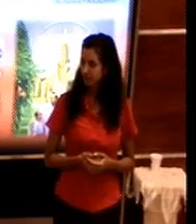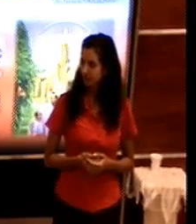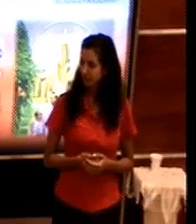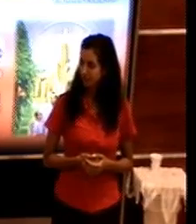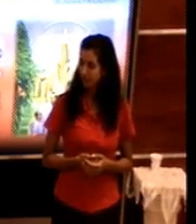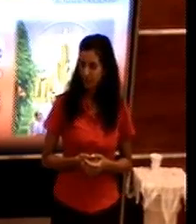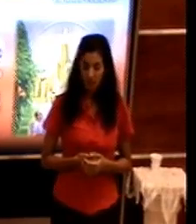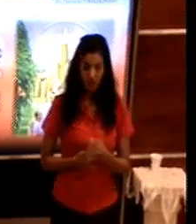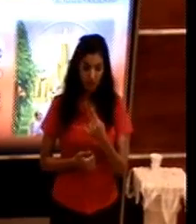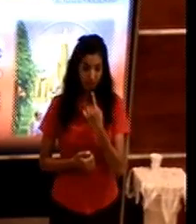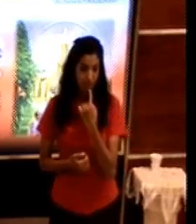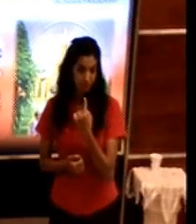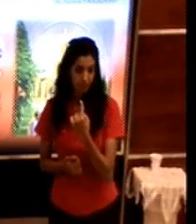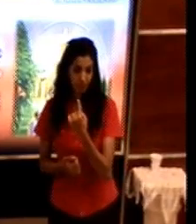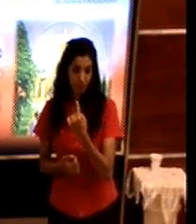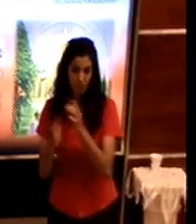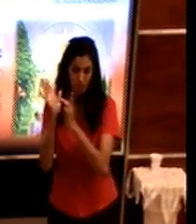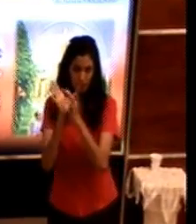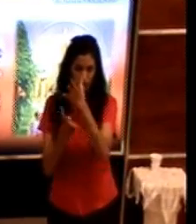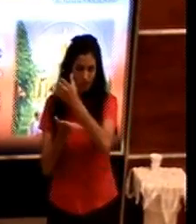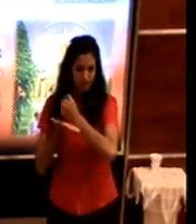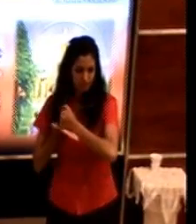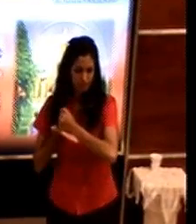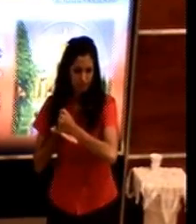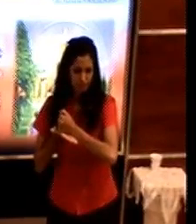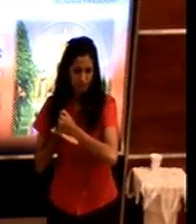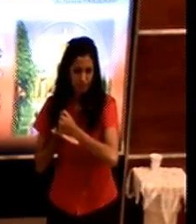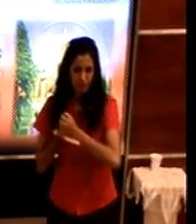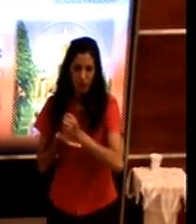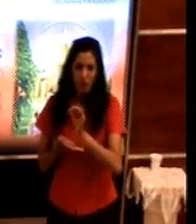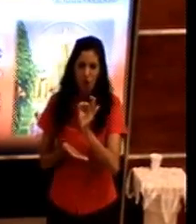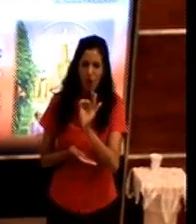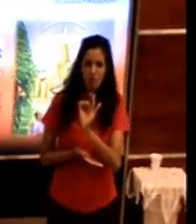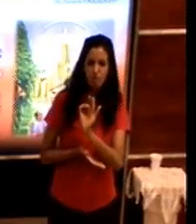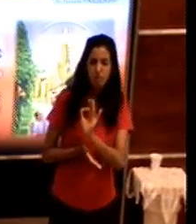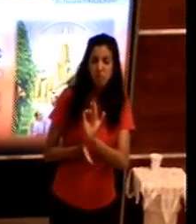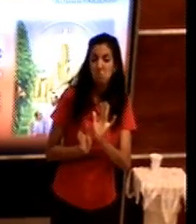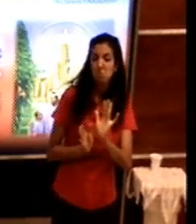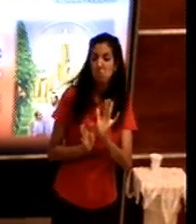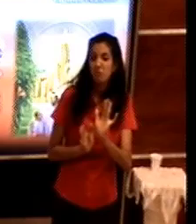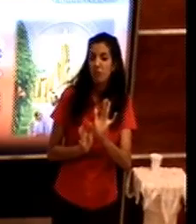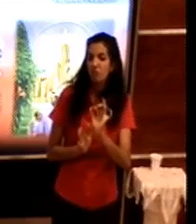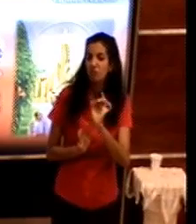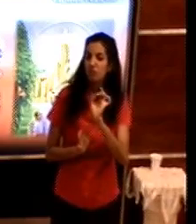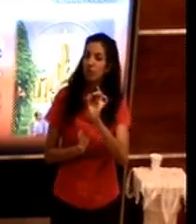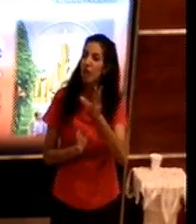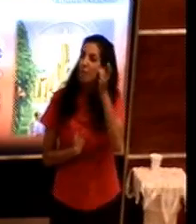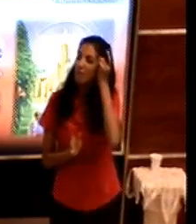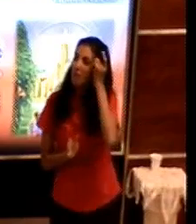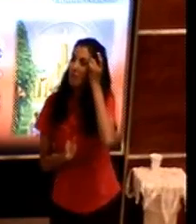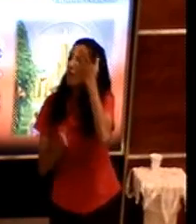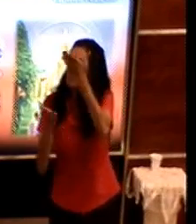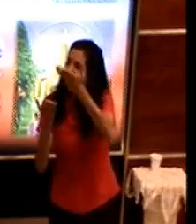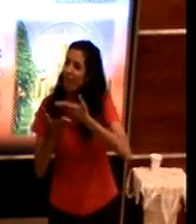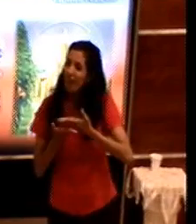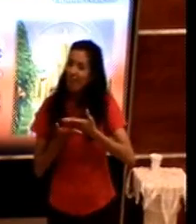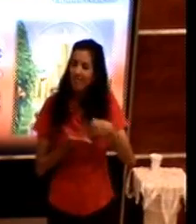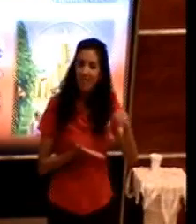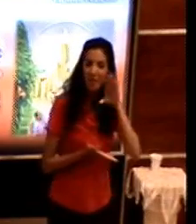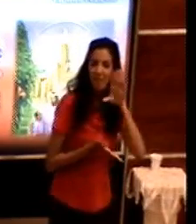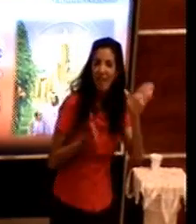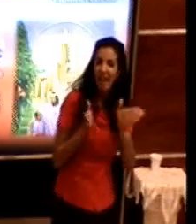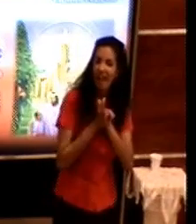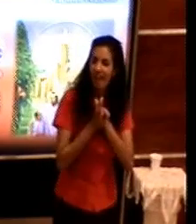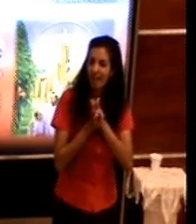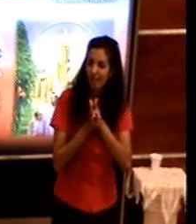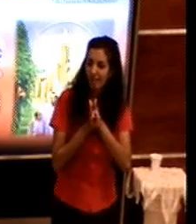¿Tomaremos a Jesús, hermanos? ¿O queremos la gracia junto con las bolitas del pecado? ¿Me entienden la